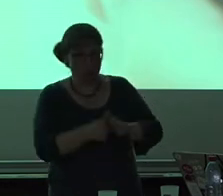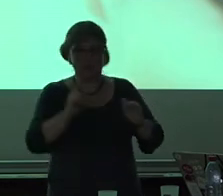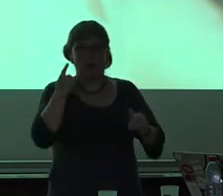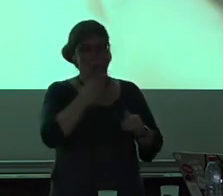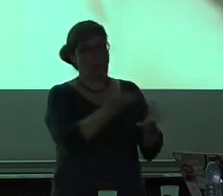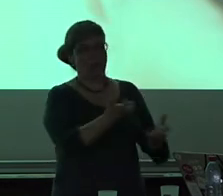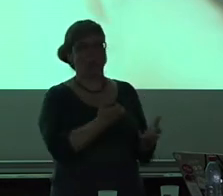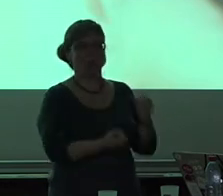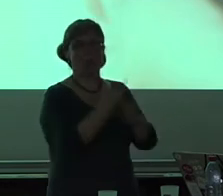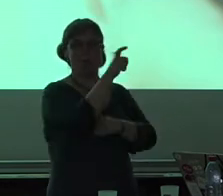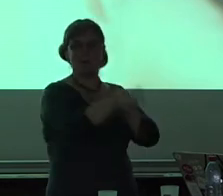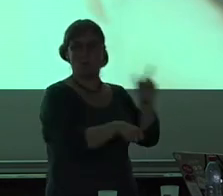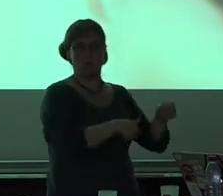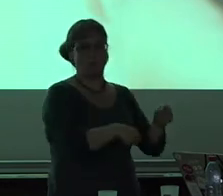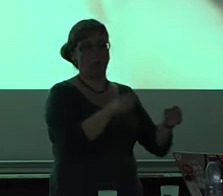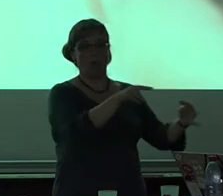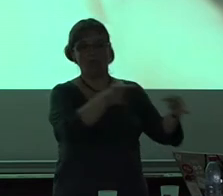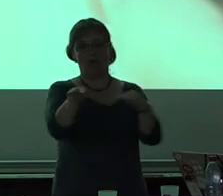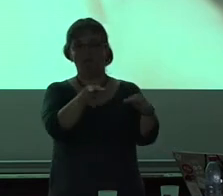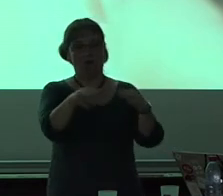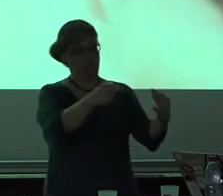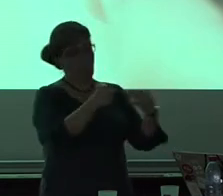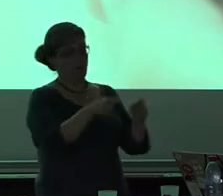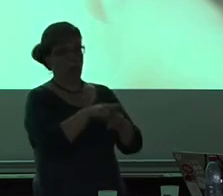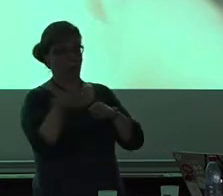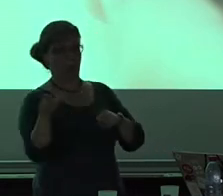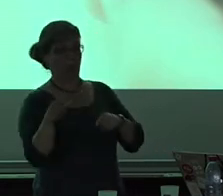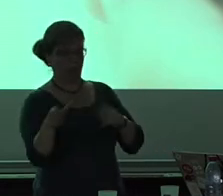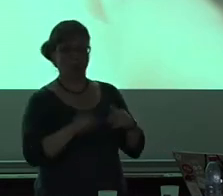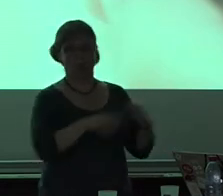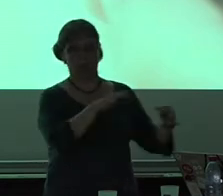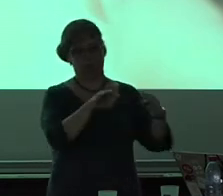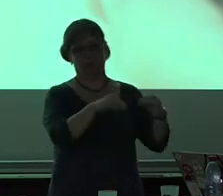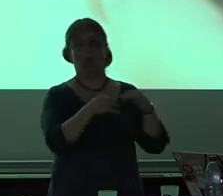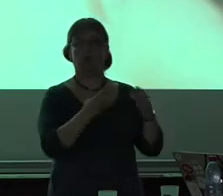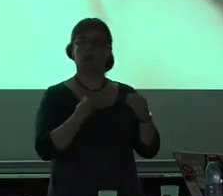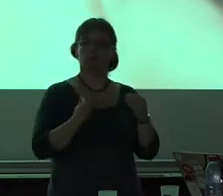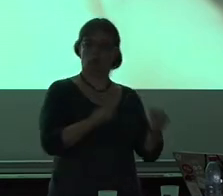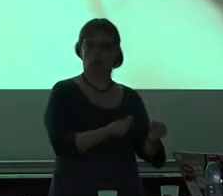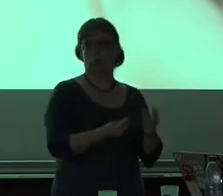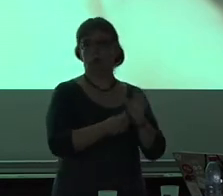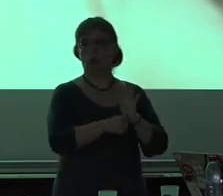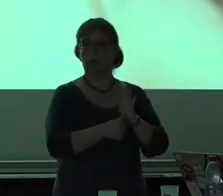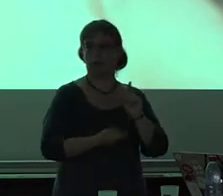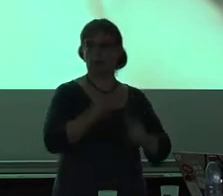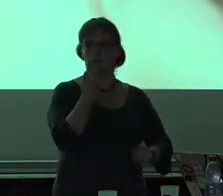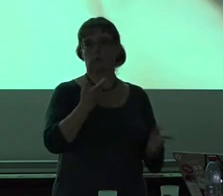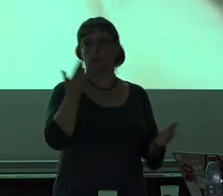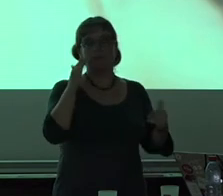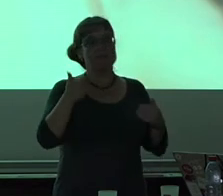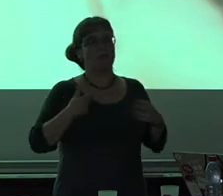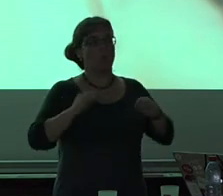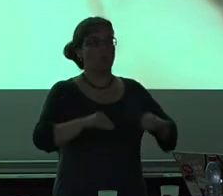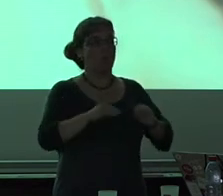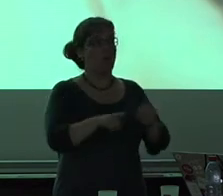cours plutôt qu'un autre, et ça vous permet également de savoir pourquoi vous le faites. Parce que si vous faites un cours, c'est un peu lassant, je